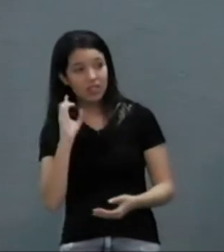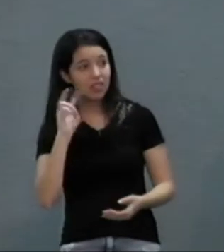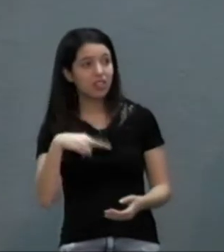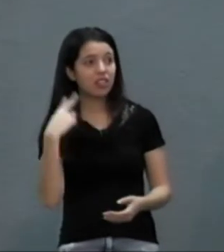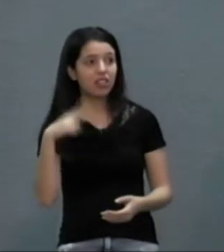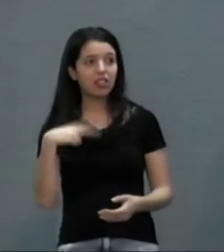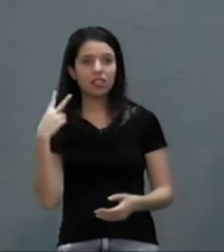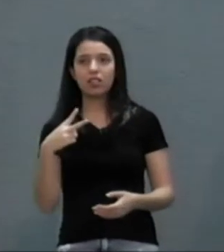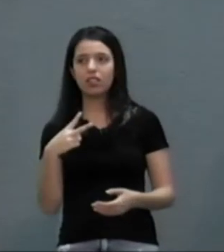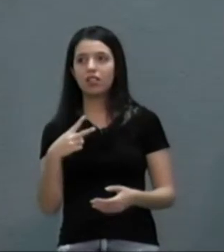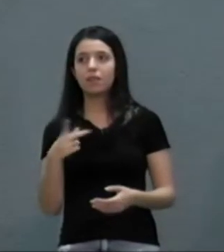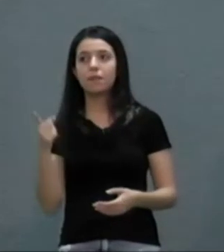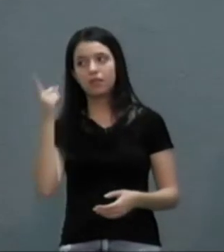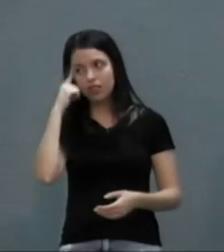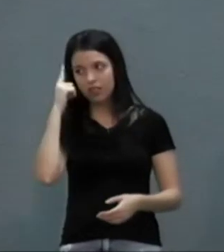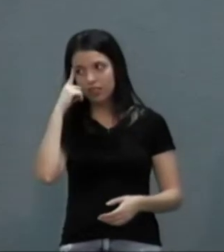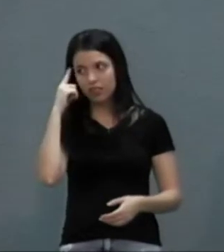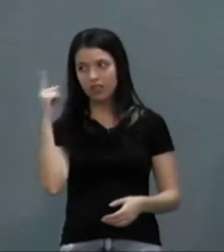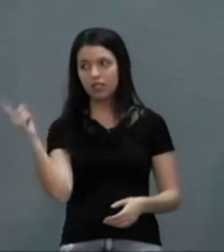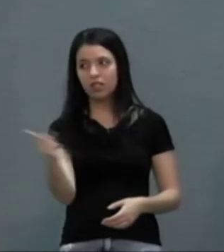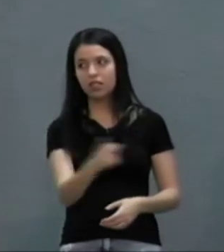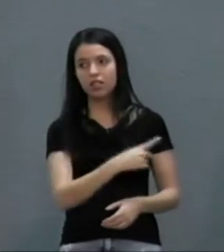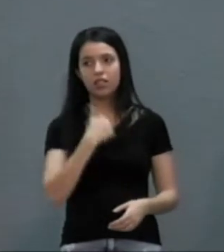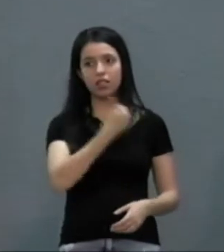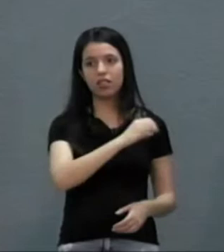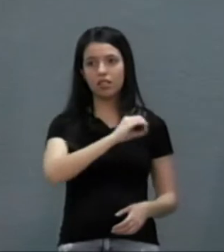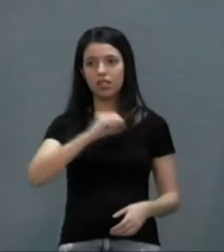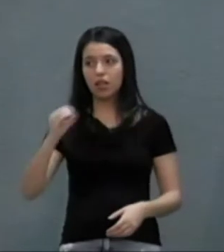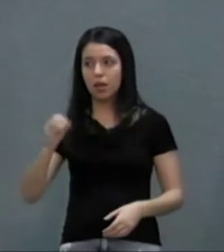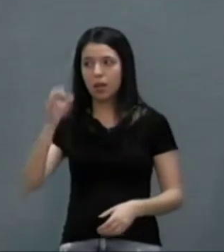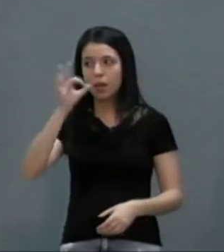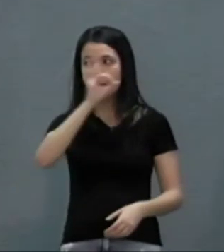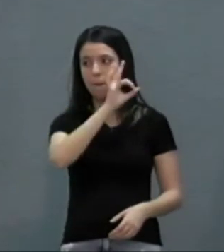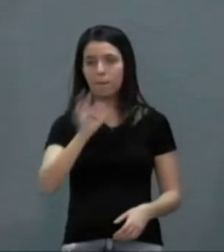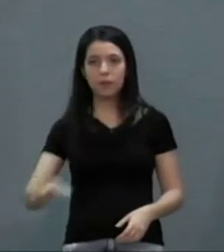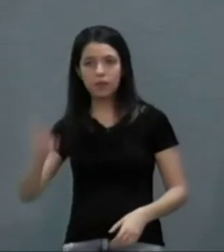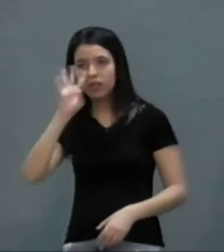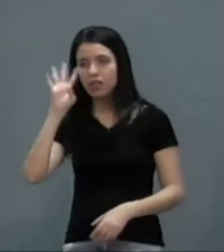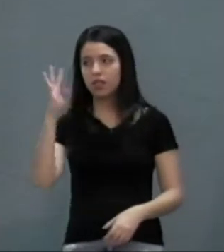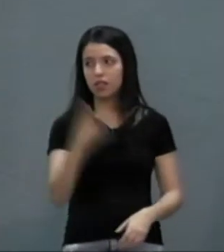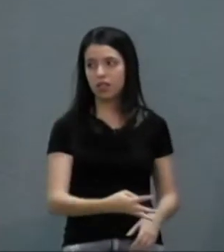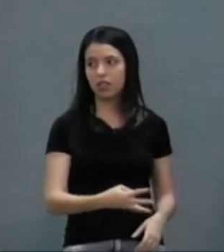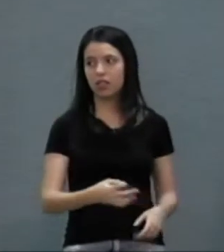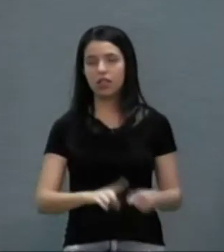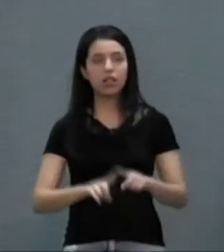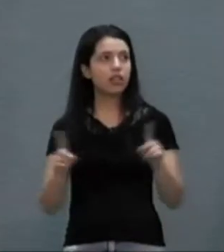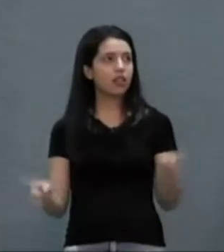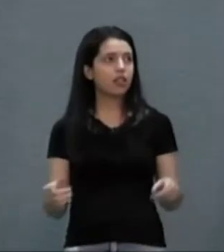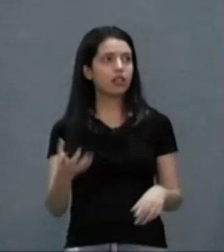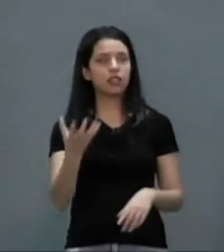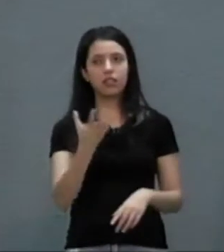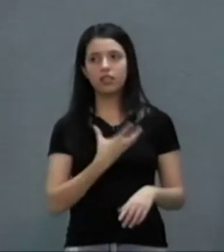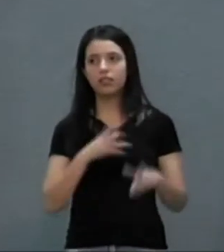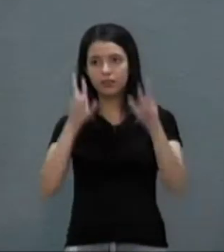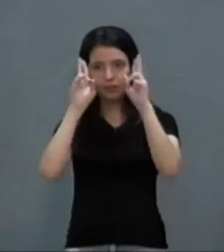redes sociais, achando que a gente é 100% culpado. Mas não, a gente cobra e fiscaliza. Mas tá, as coisas estão andando devagar. Está aqui